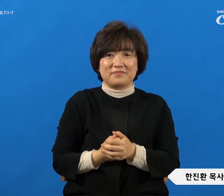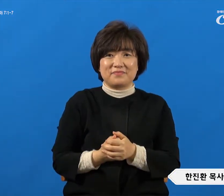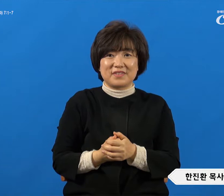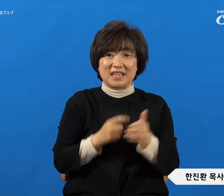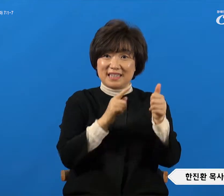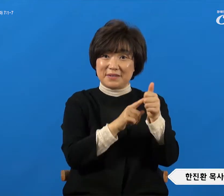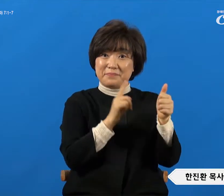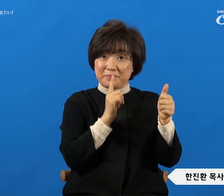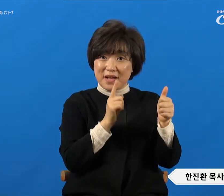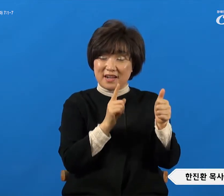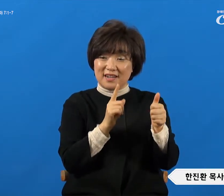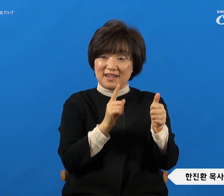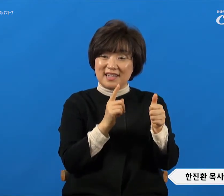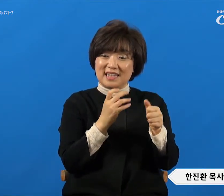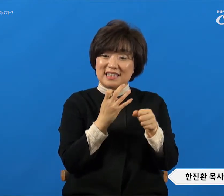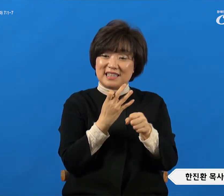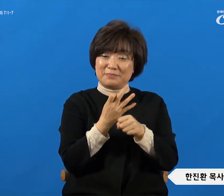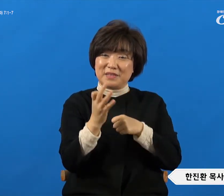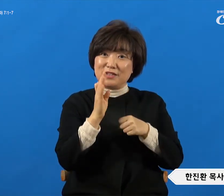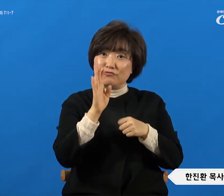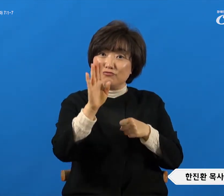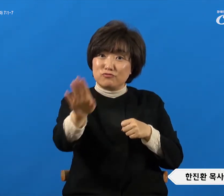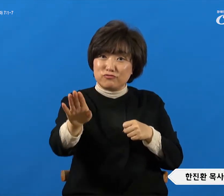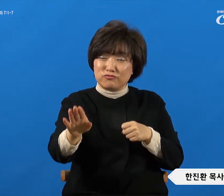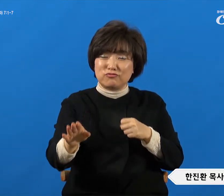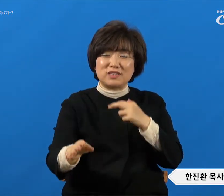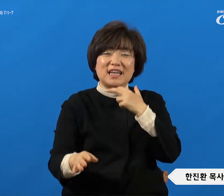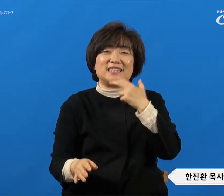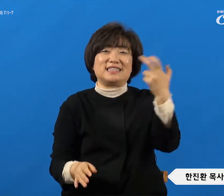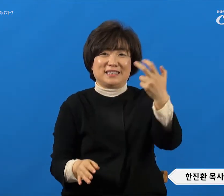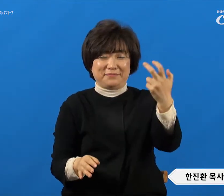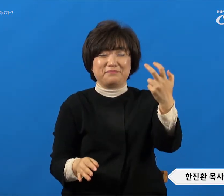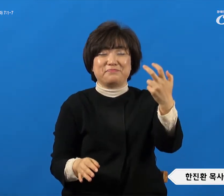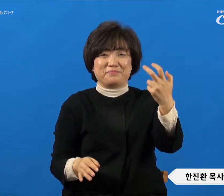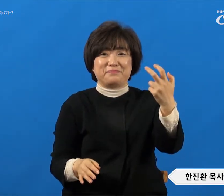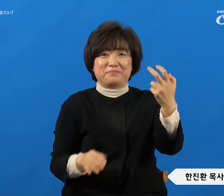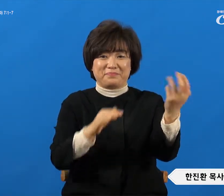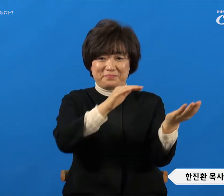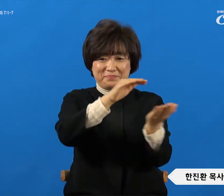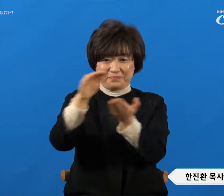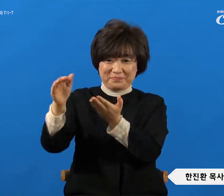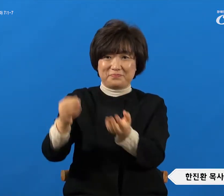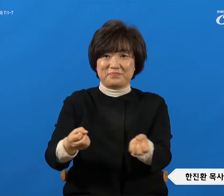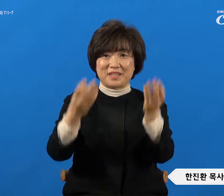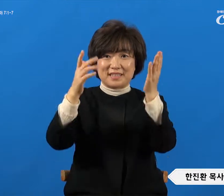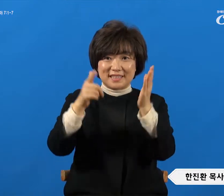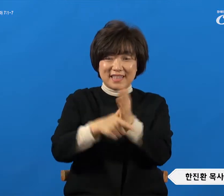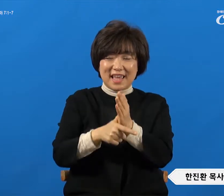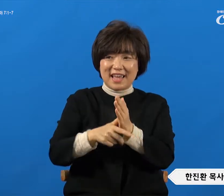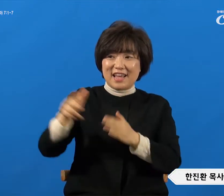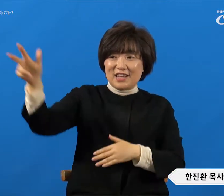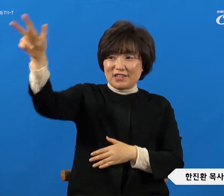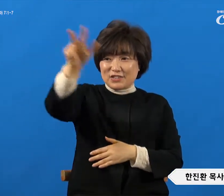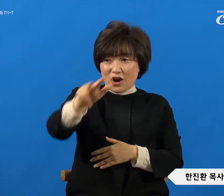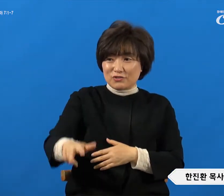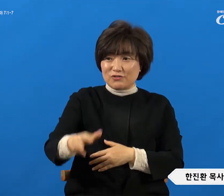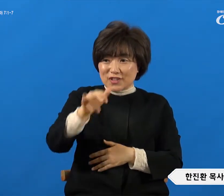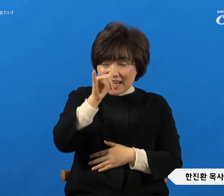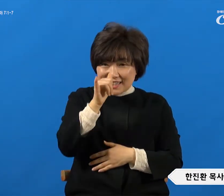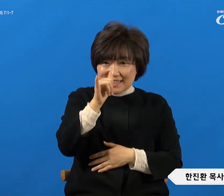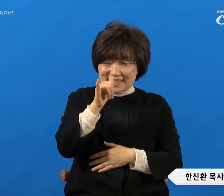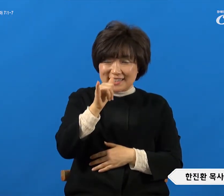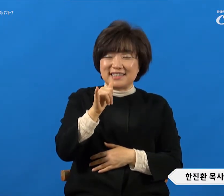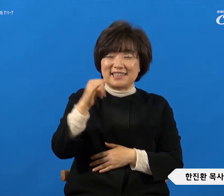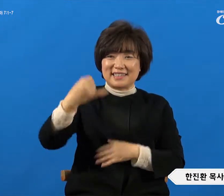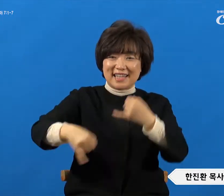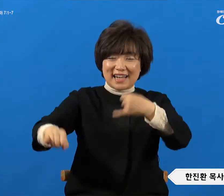말이 14년 후면 칠순을 맞는데, 자기 칠순 잔치에는 전국의 딸